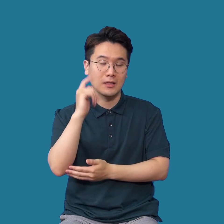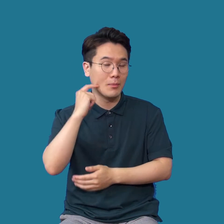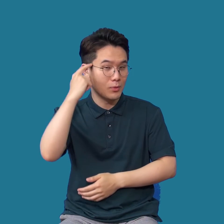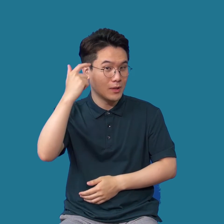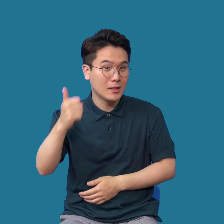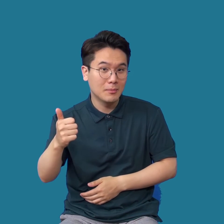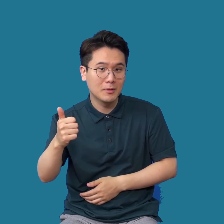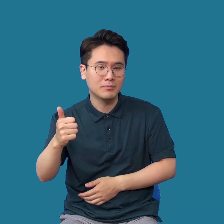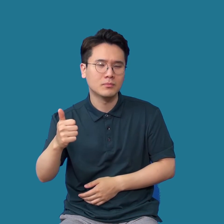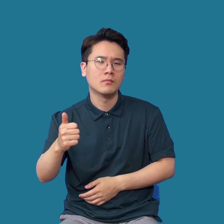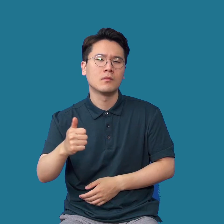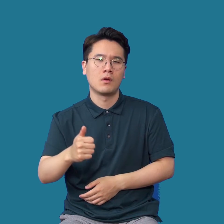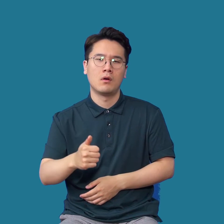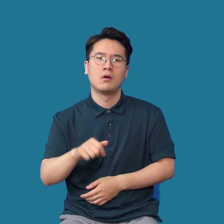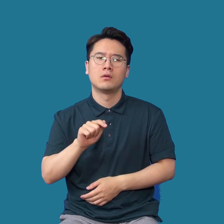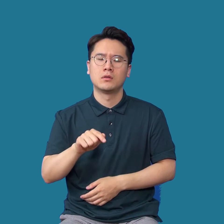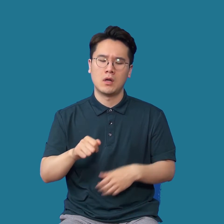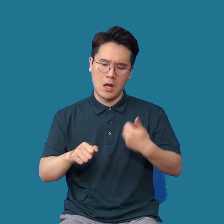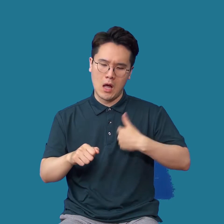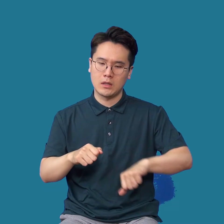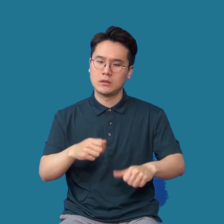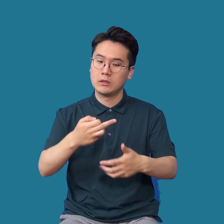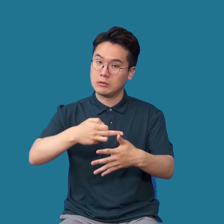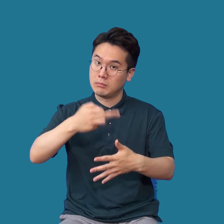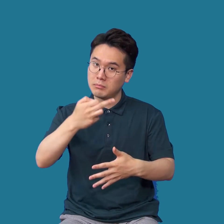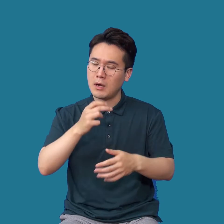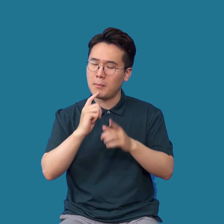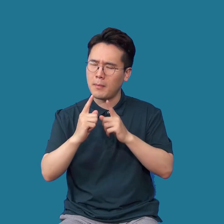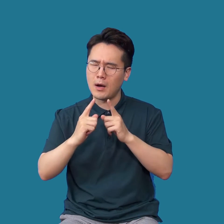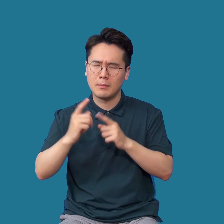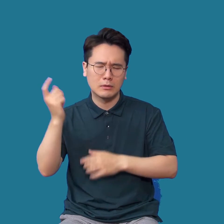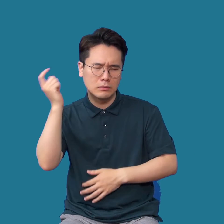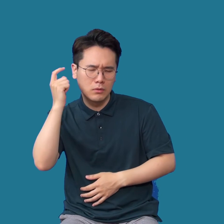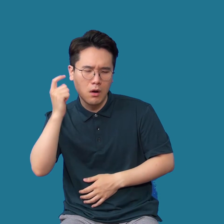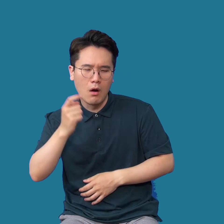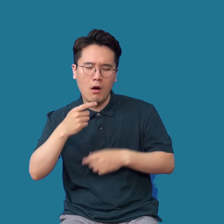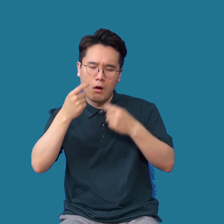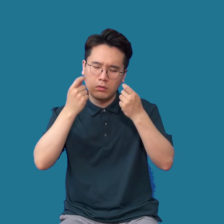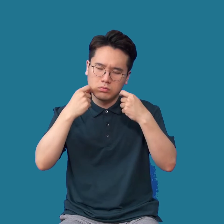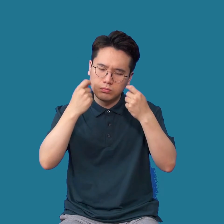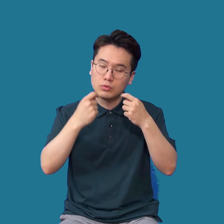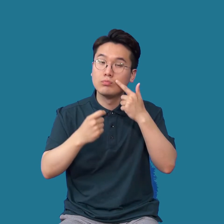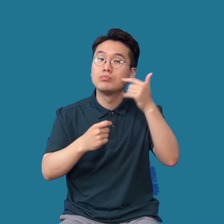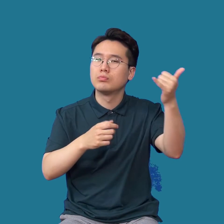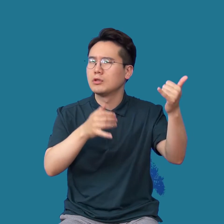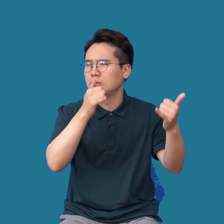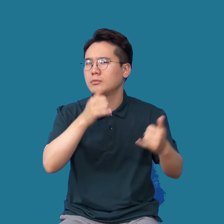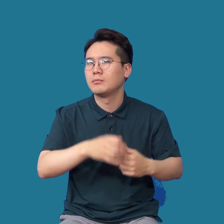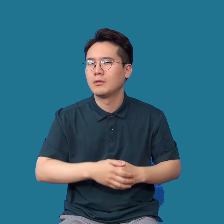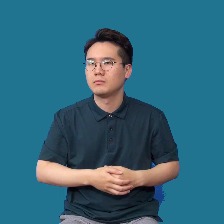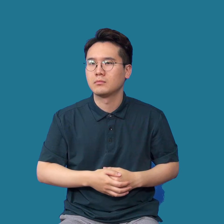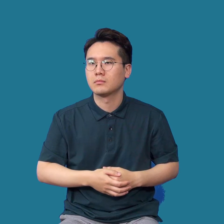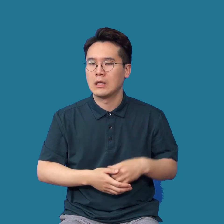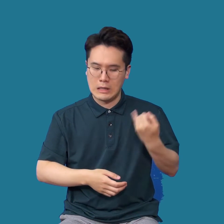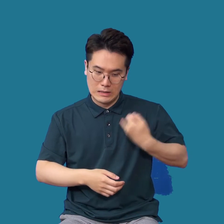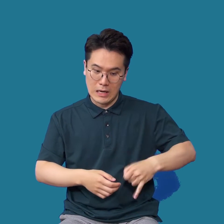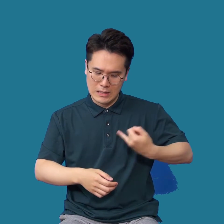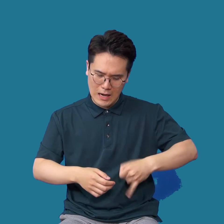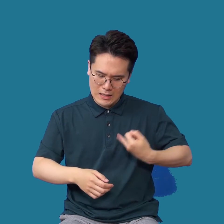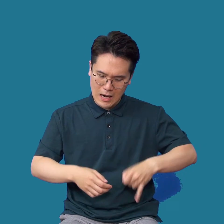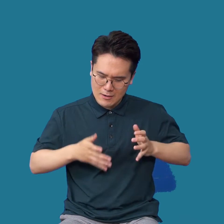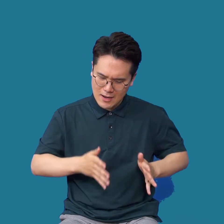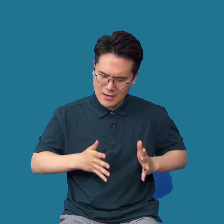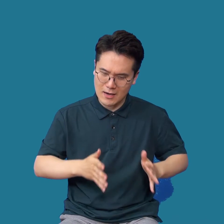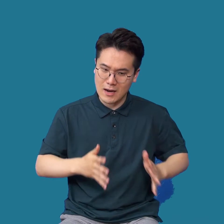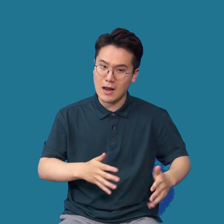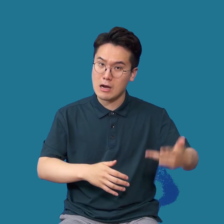말만 들어도 눈물이 나는 부모들이 있다고 했습니다. 딸 7 낳고 마지막 8번째